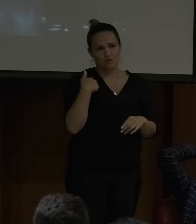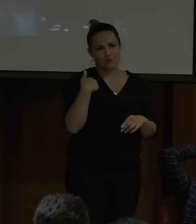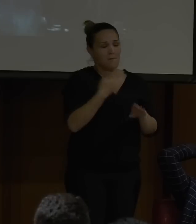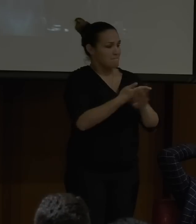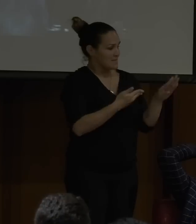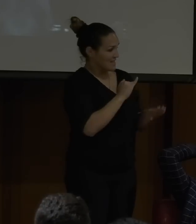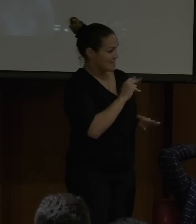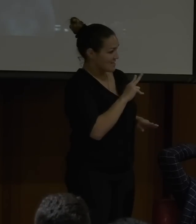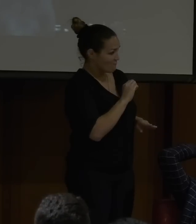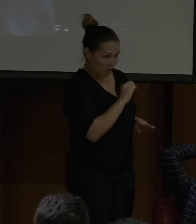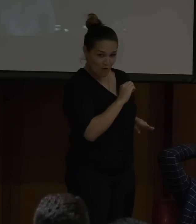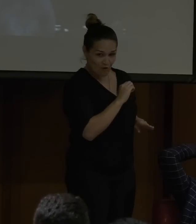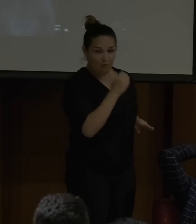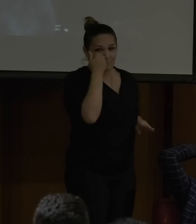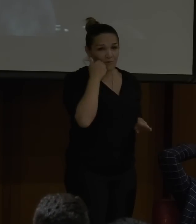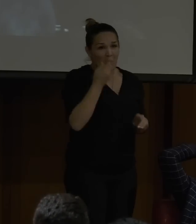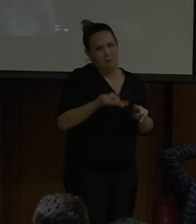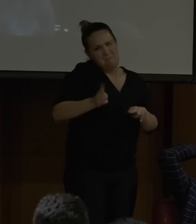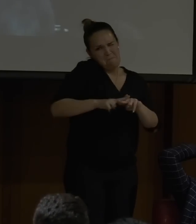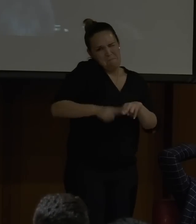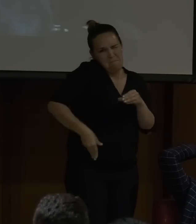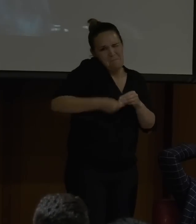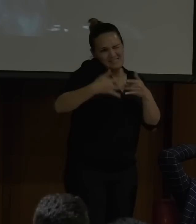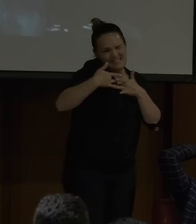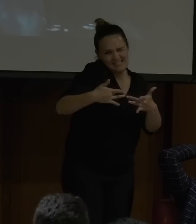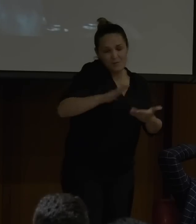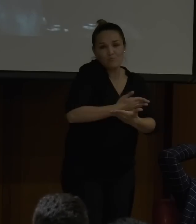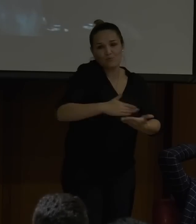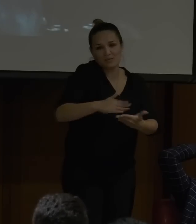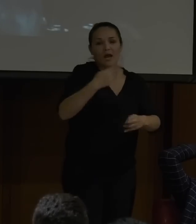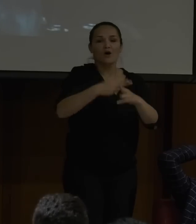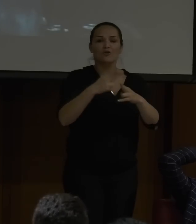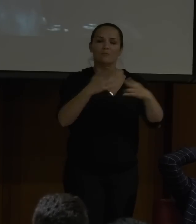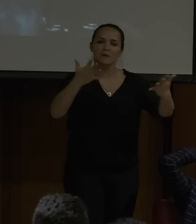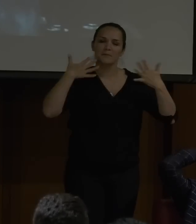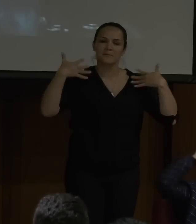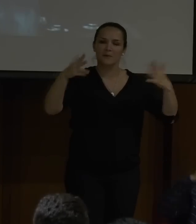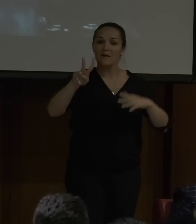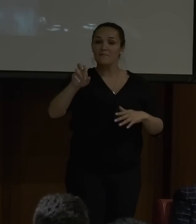a Ivo Díaz que nos regale una ñapa, que nos cante El Verano. Claro.